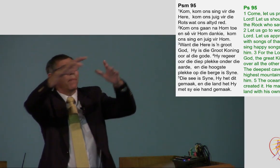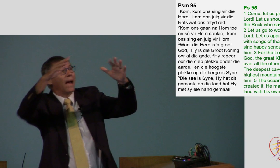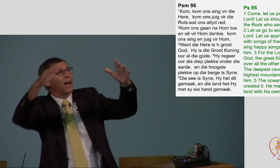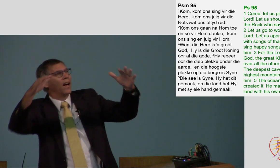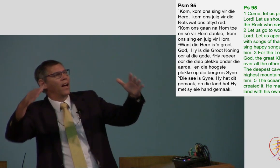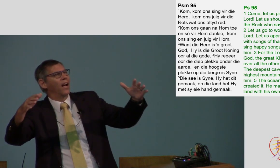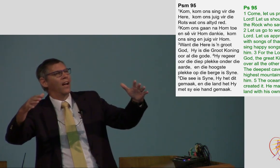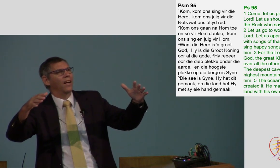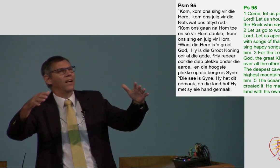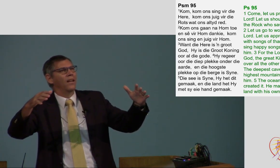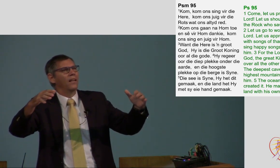berge.